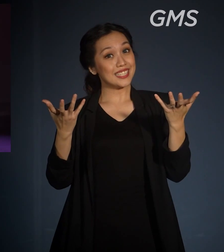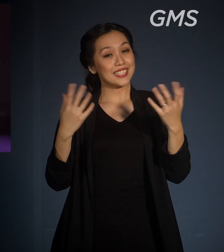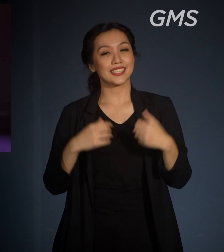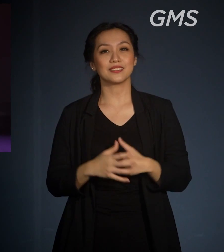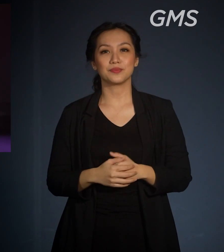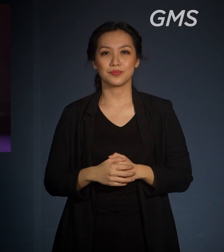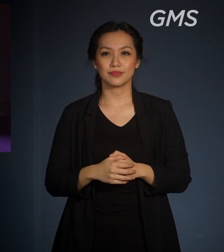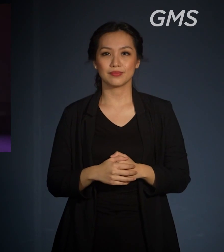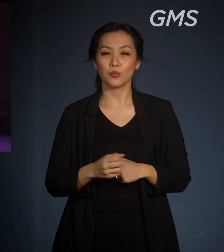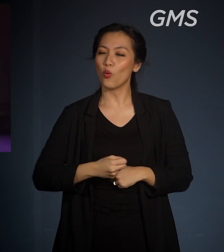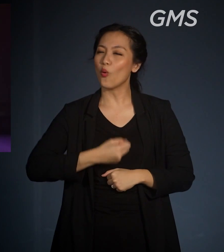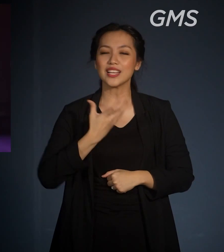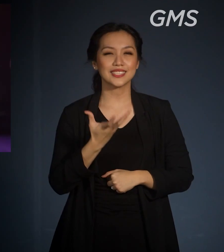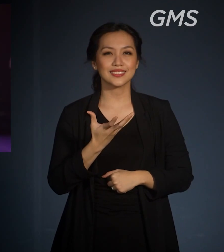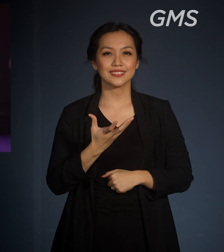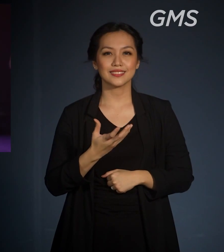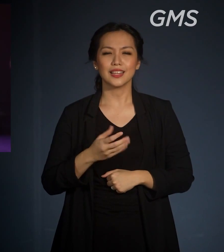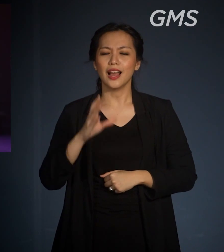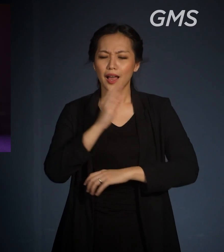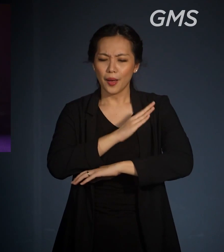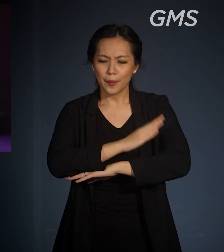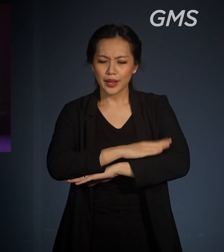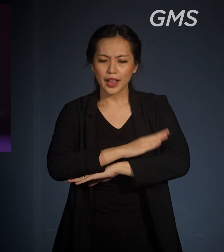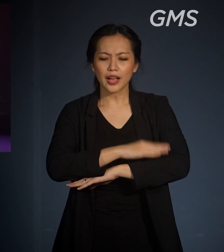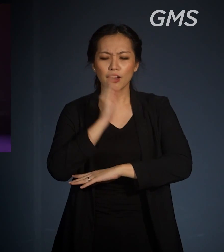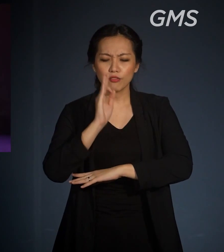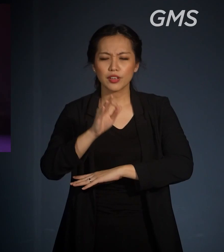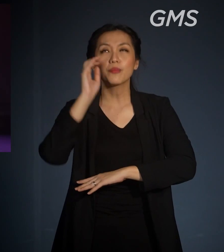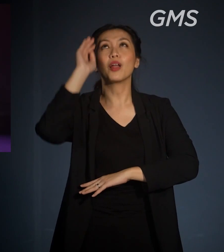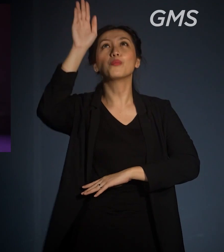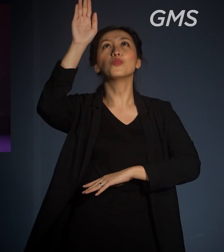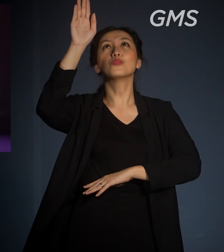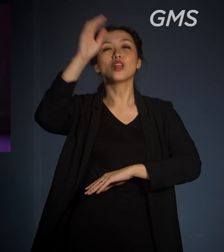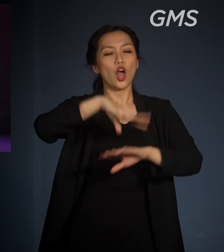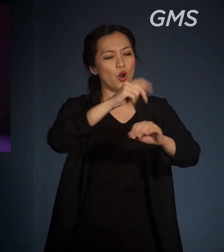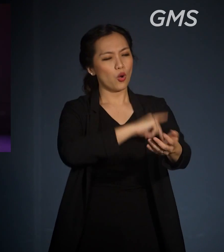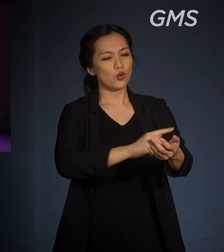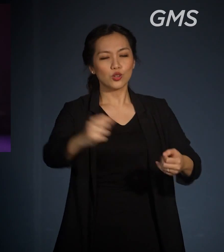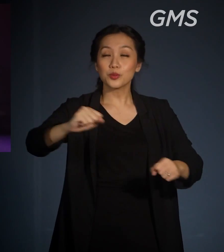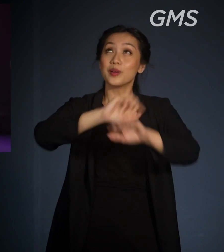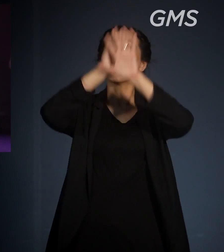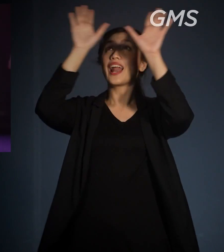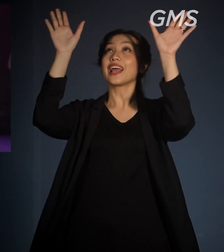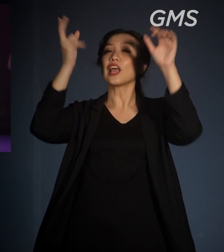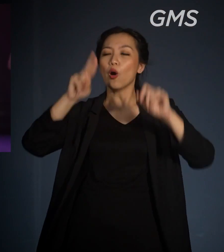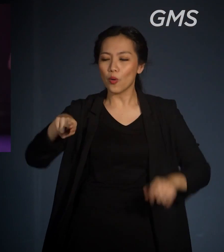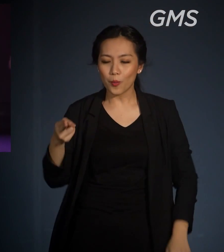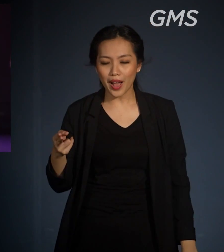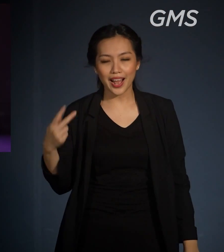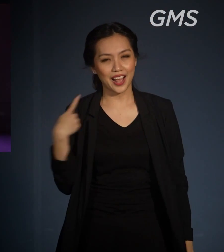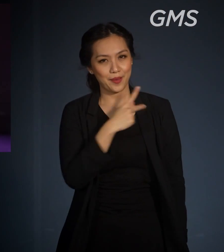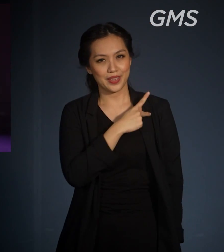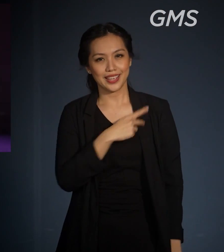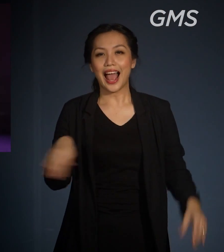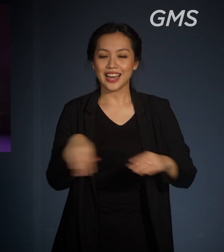Nyatakan firman-Mu, kami siapkan hati. Roh Kudus terangi dan ubahkan kami. Terima kasih Tuhan. Di dalam